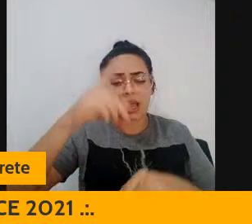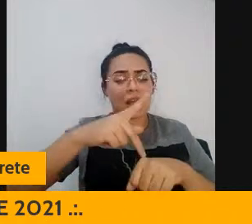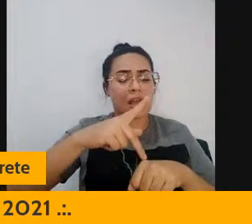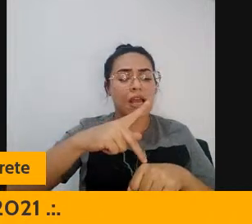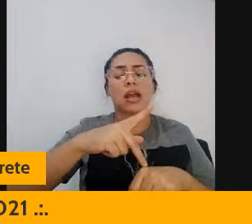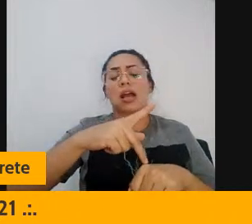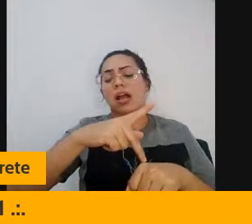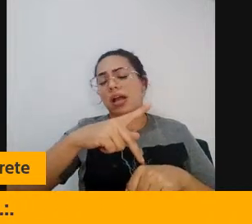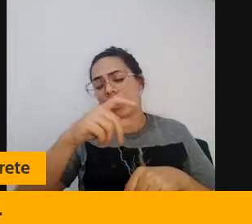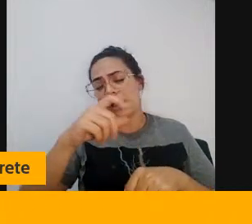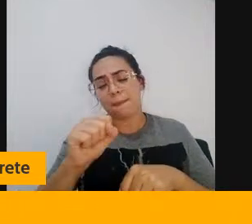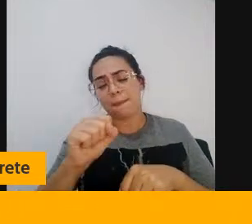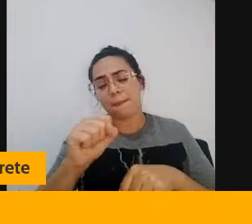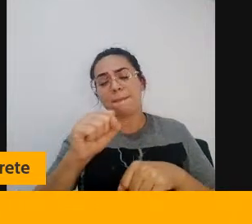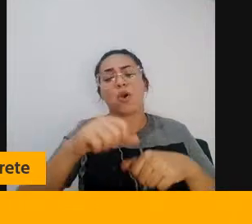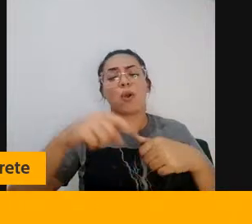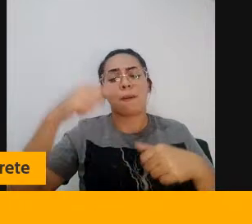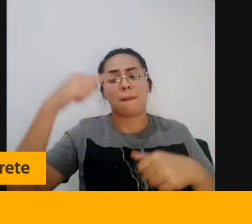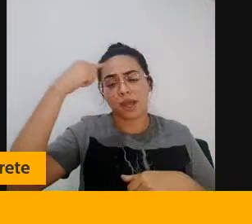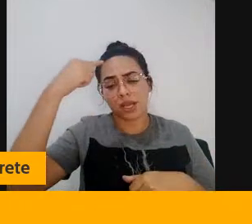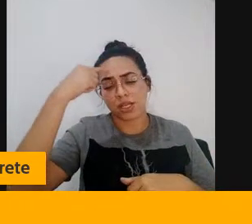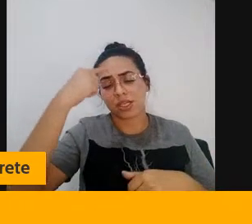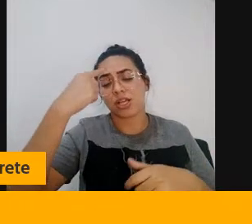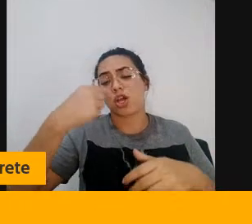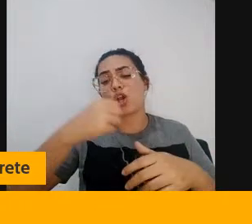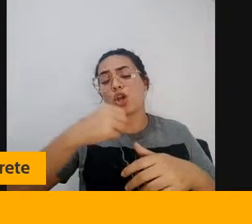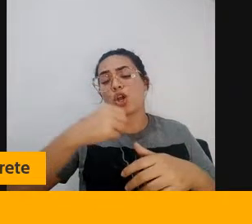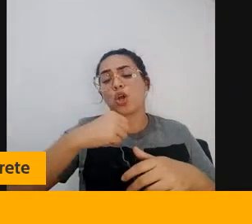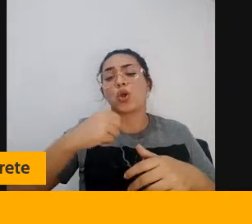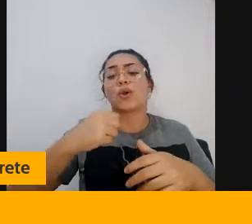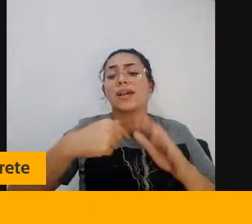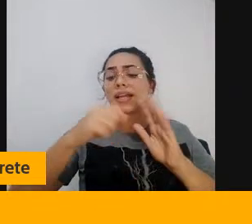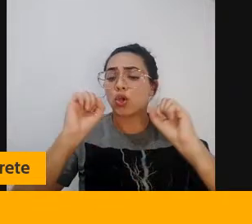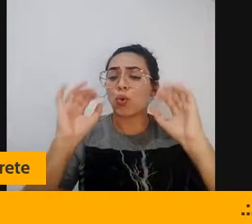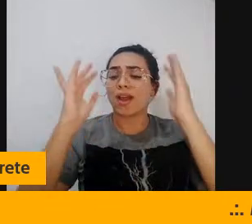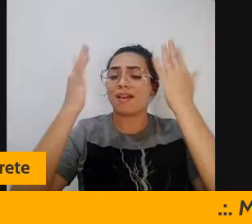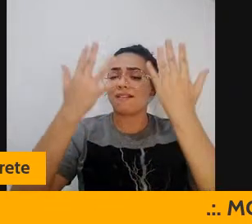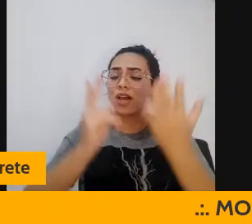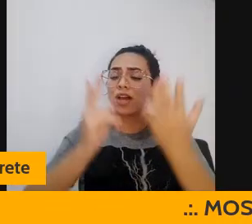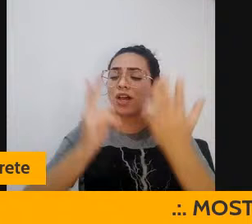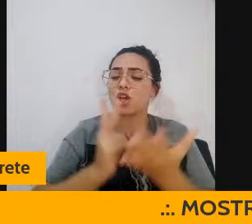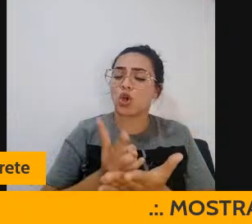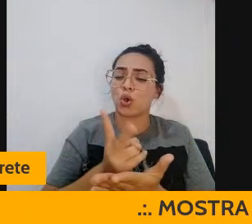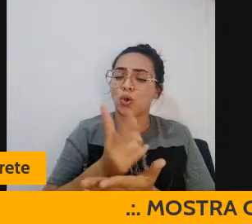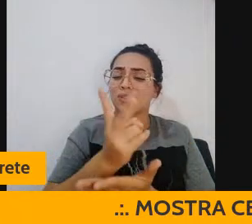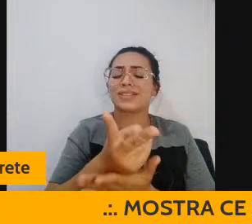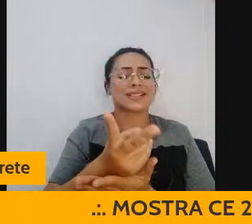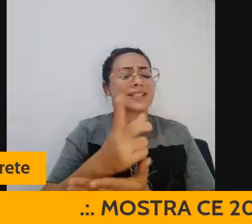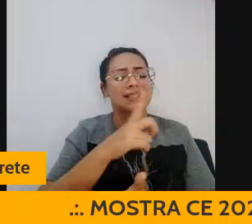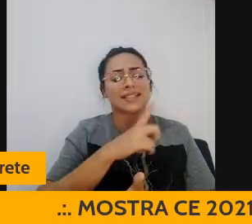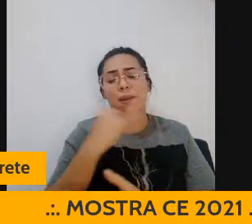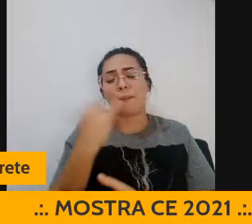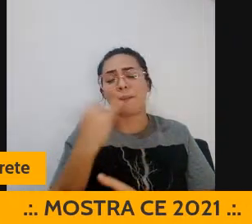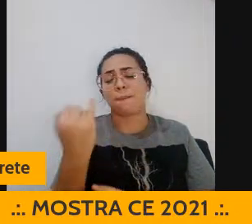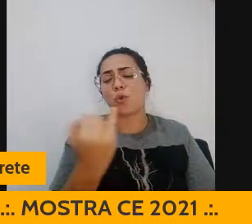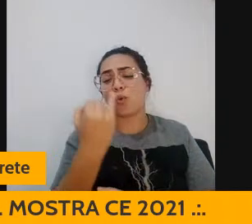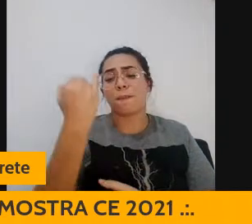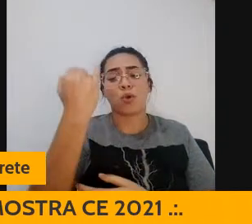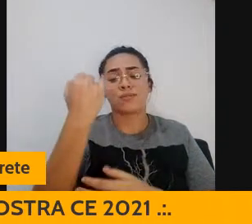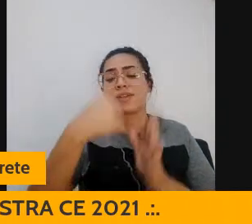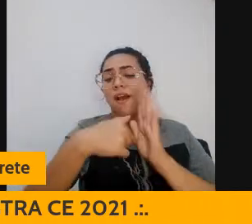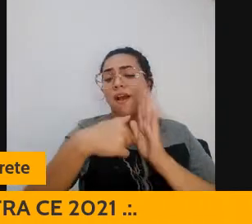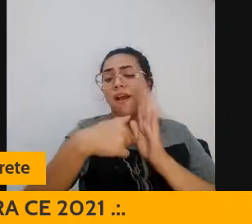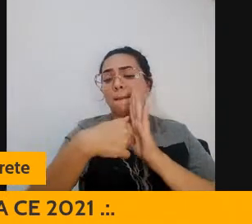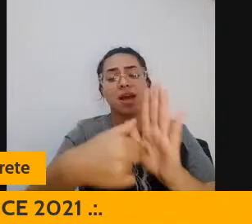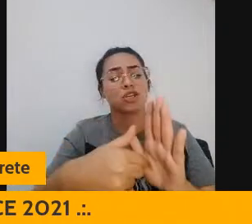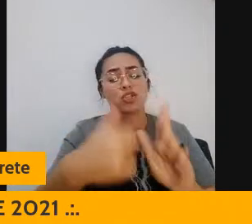que os dias que seguem a mostra ainda serão dias muito intensos, porque estarão reverberando nas salas de aulas